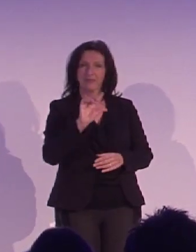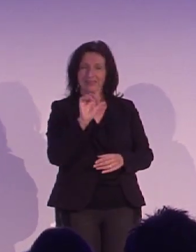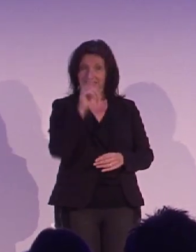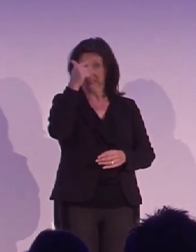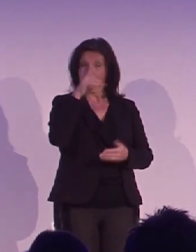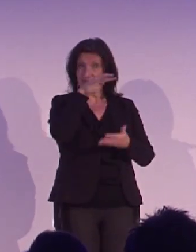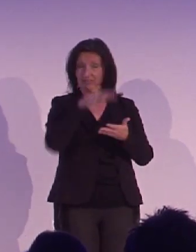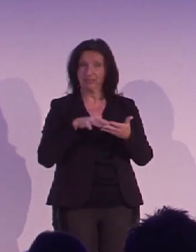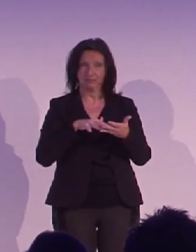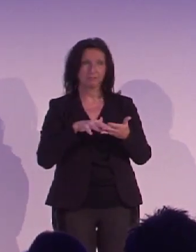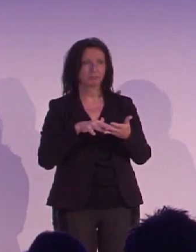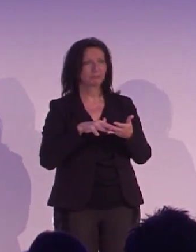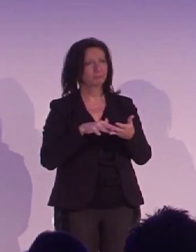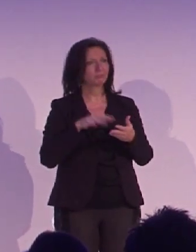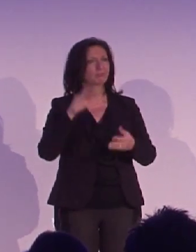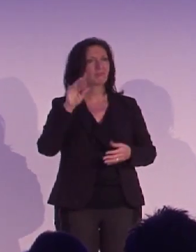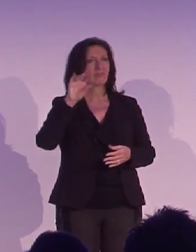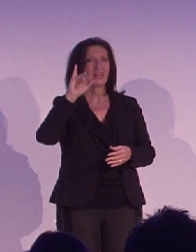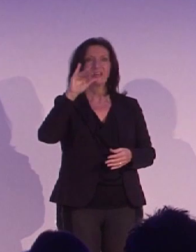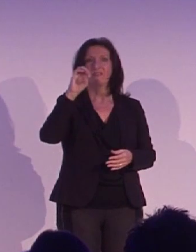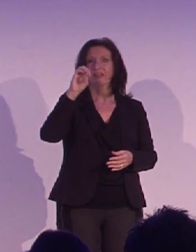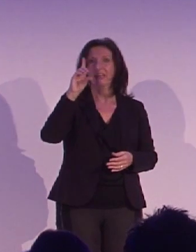Text, der ist von Friedrich Schmoll.